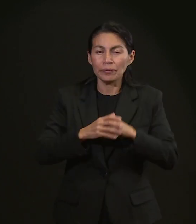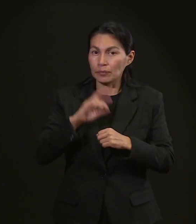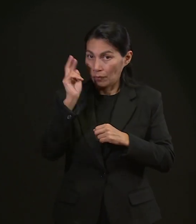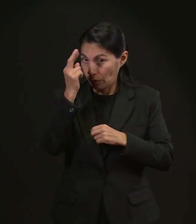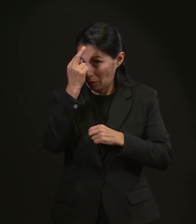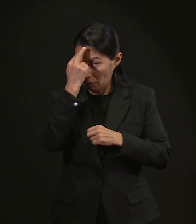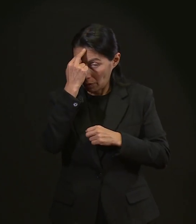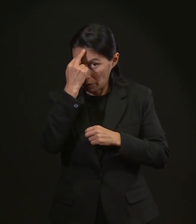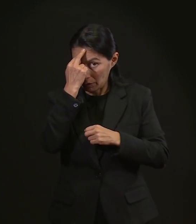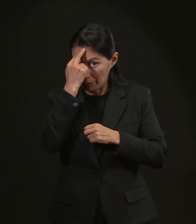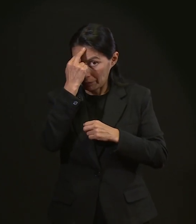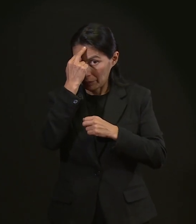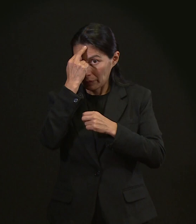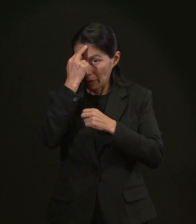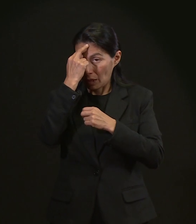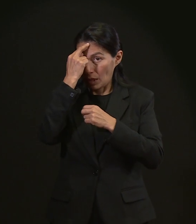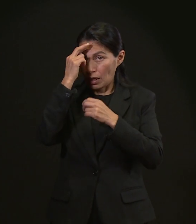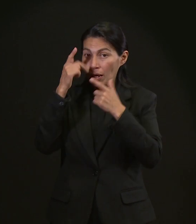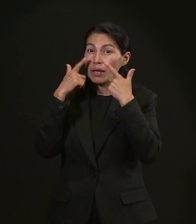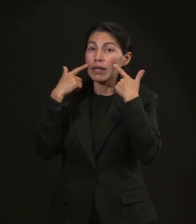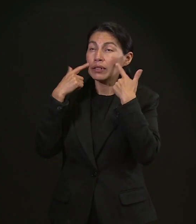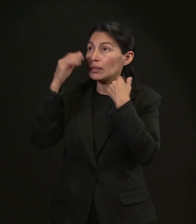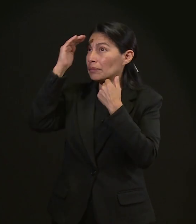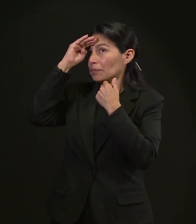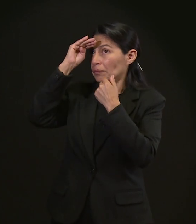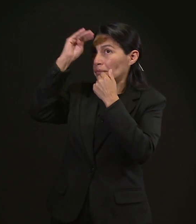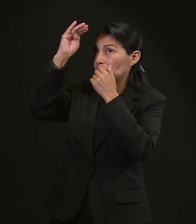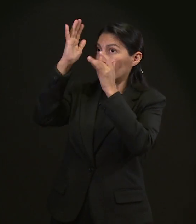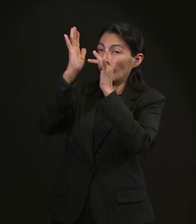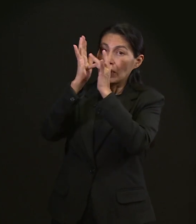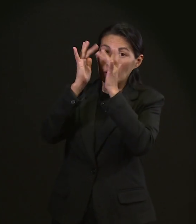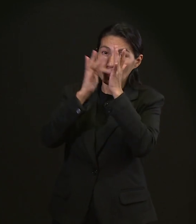que la gracia del señor jesucristo